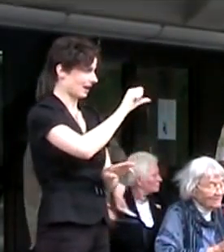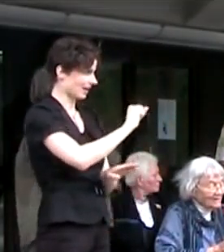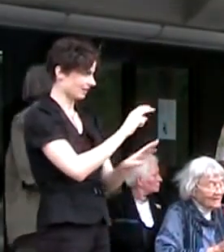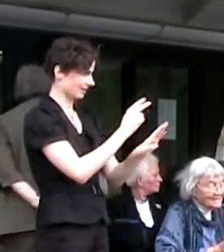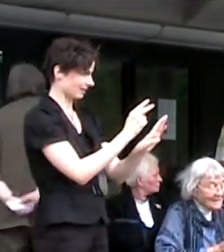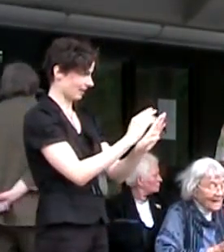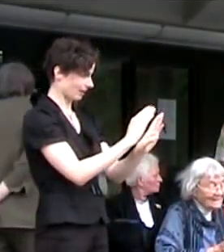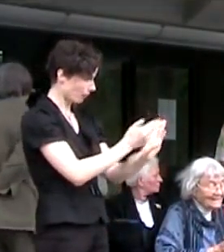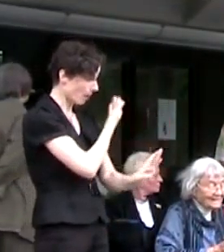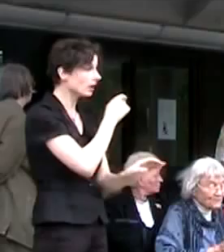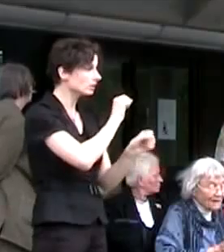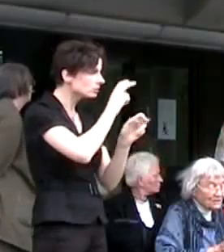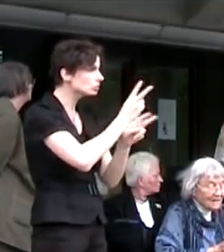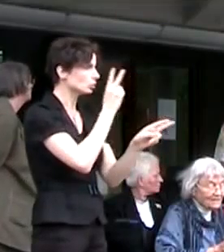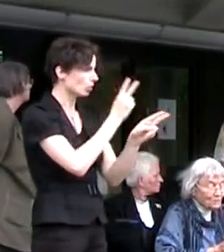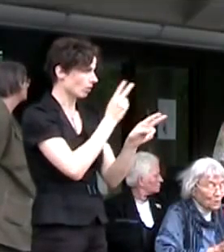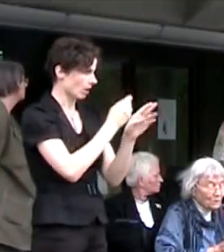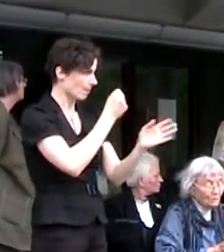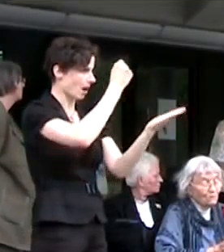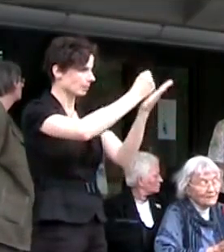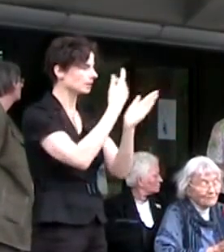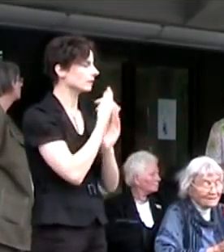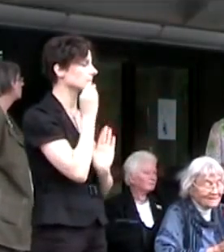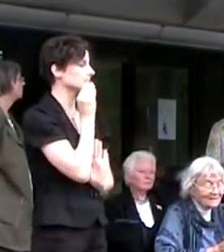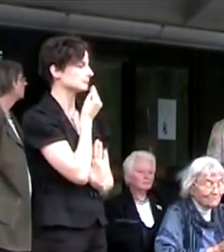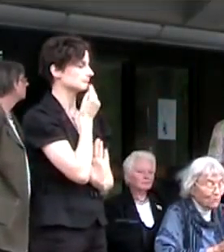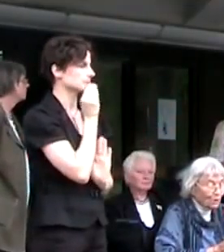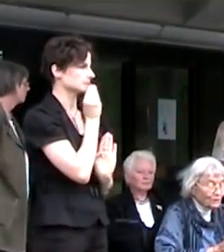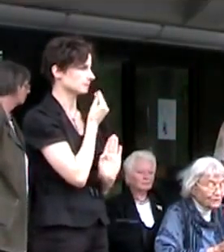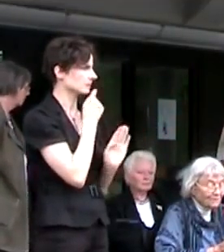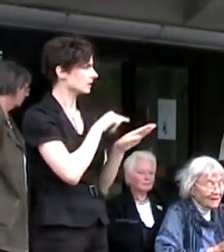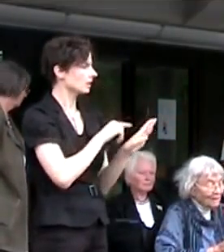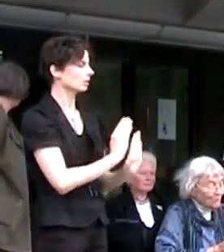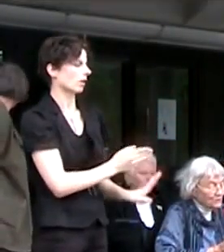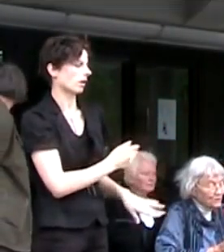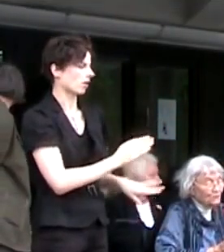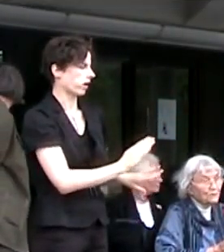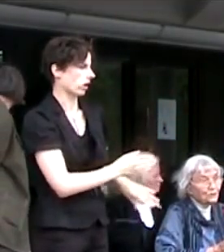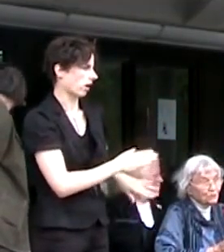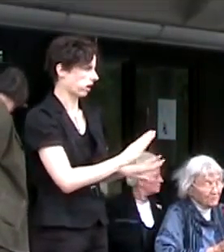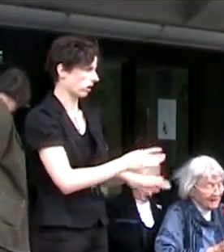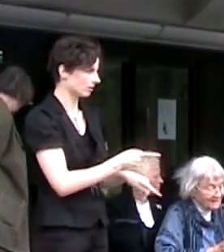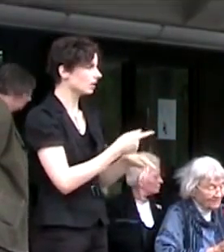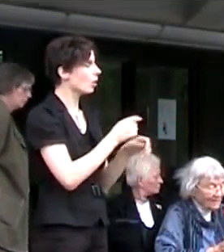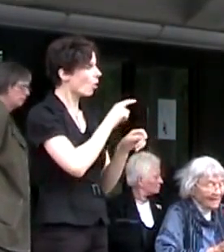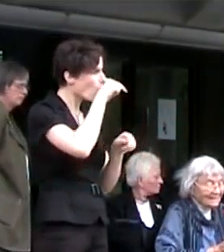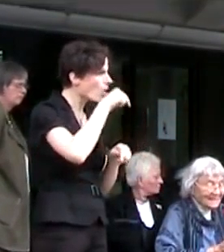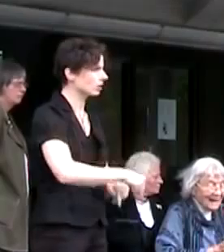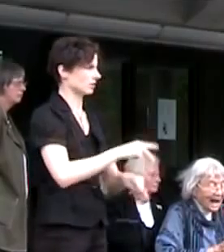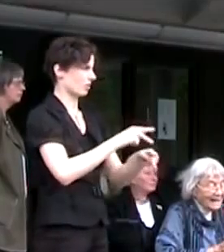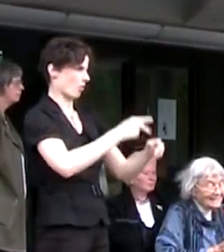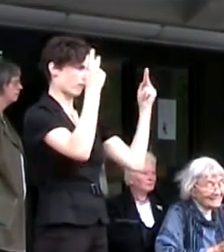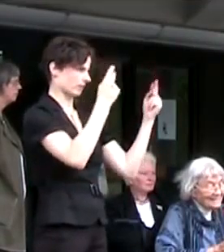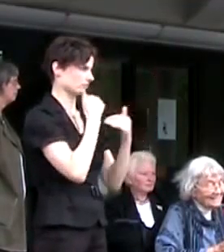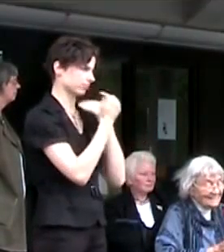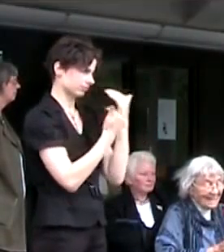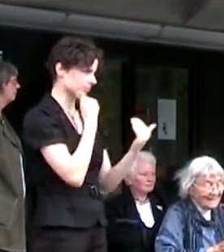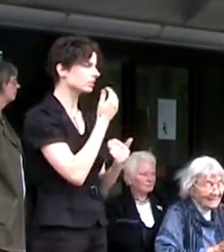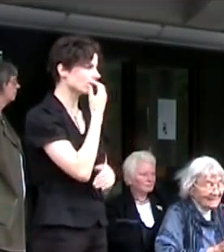verdrängte Seite der Zwangsstationen und der Patientenmorde möchte ich heute sprechen. Denn